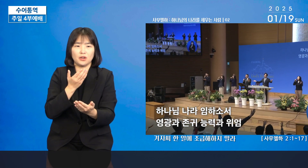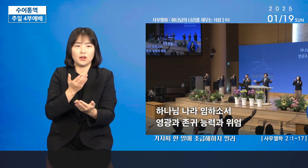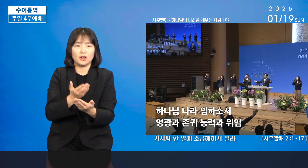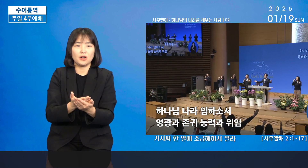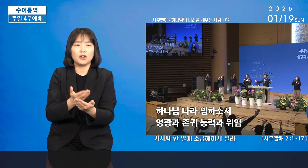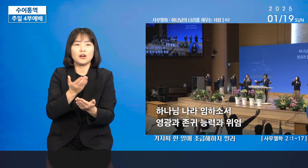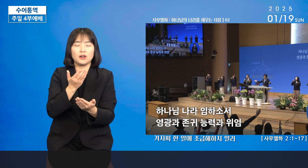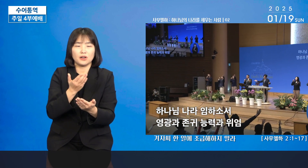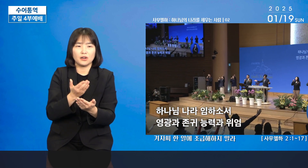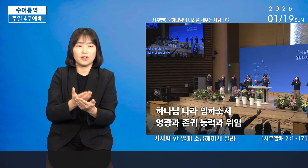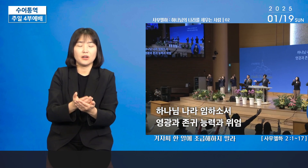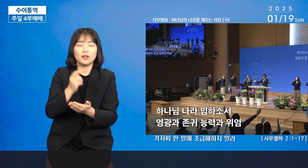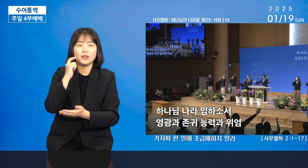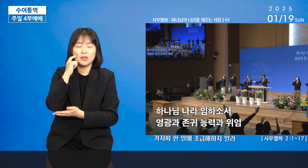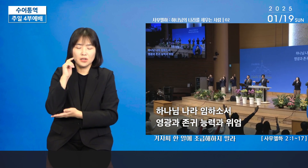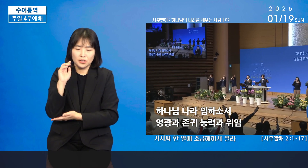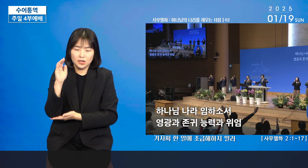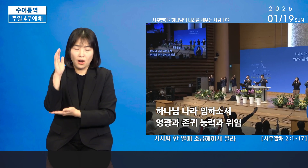임하소서.